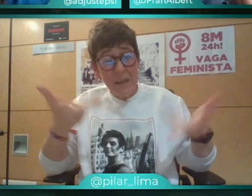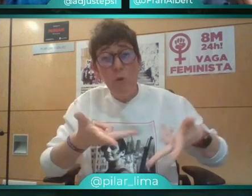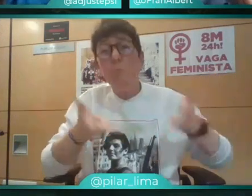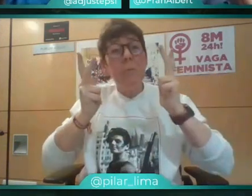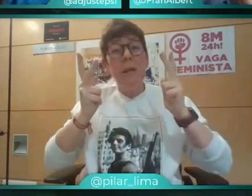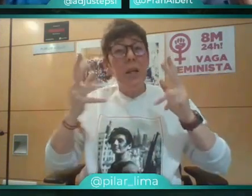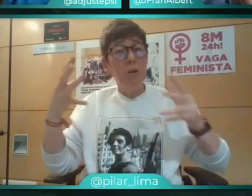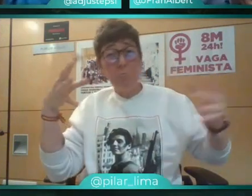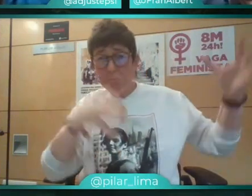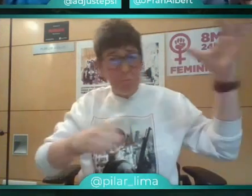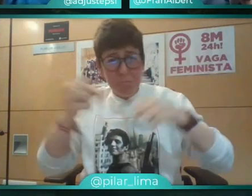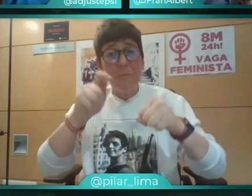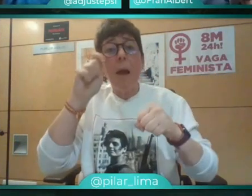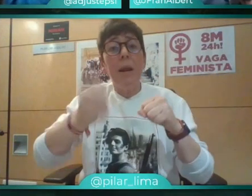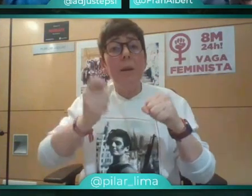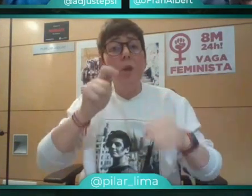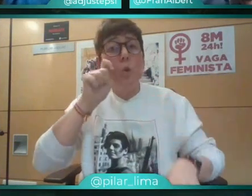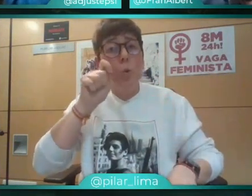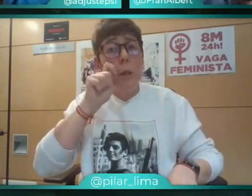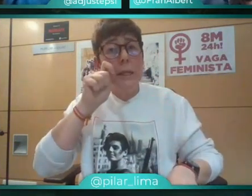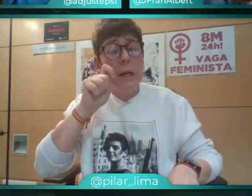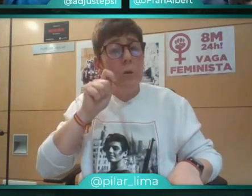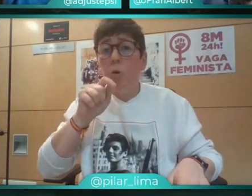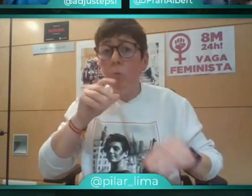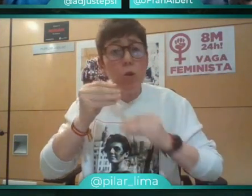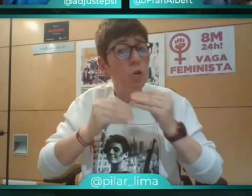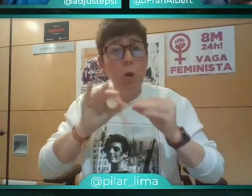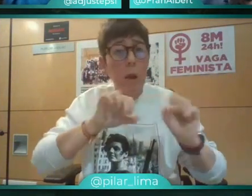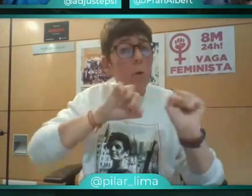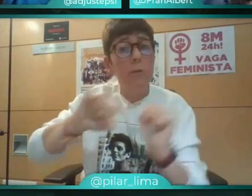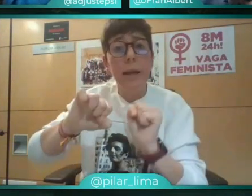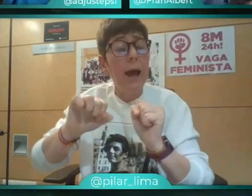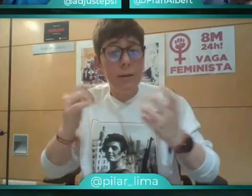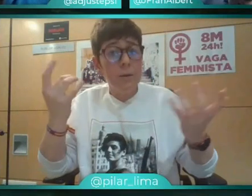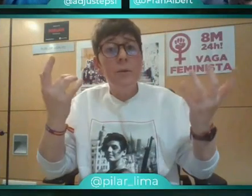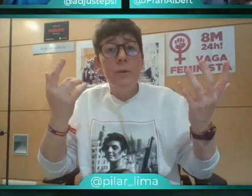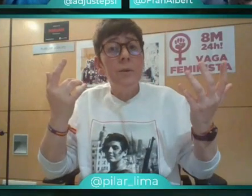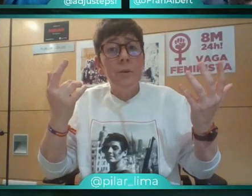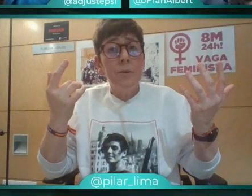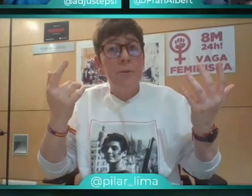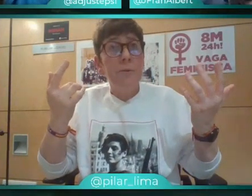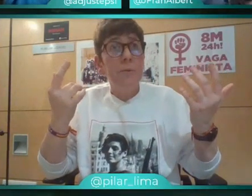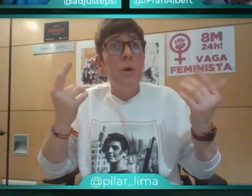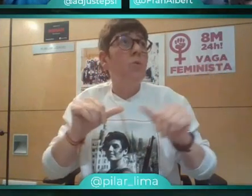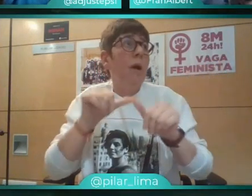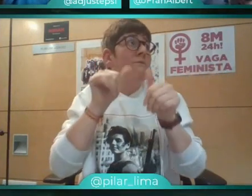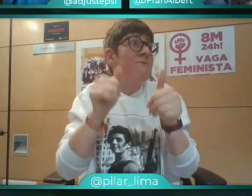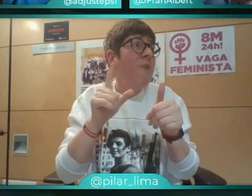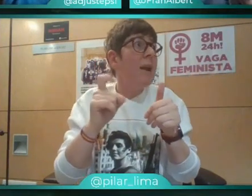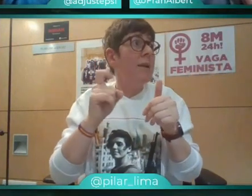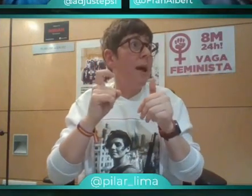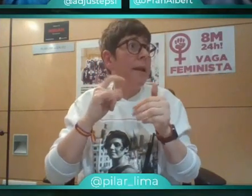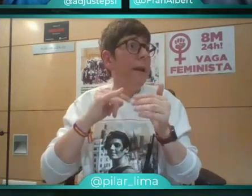influyen Claro que sí hemos permitido la invasión de los apartamentos turísticos y no se ha hecho nada